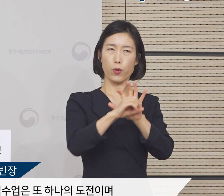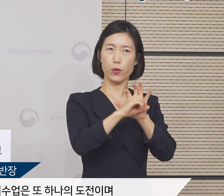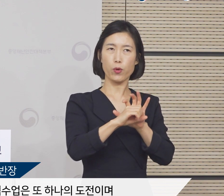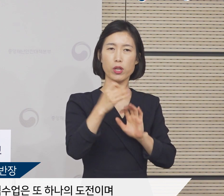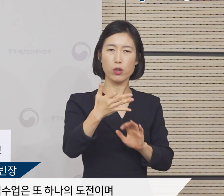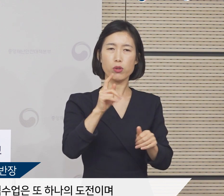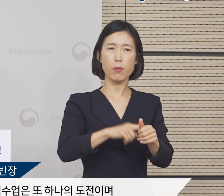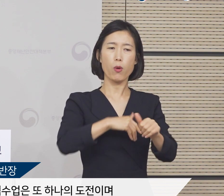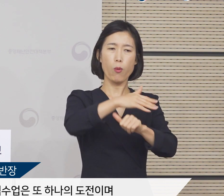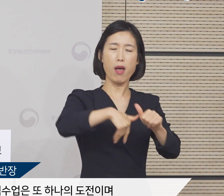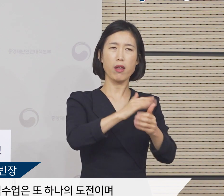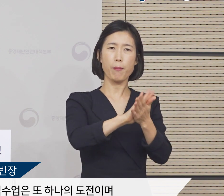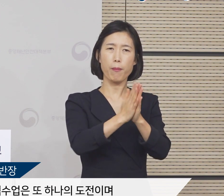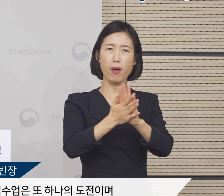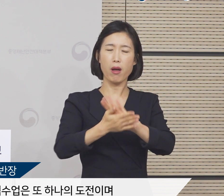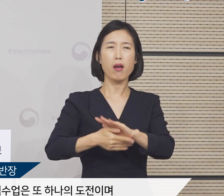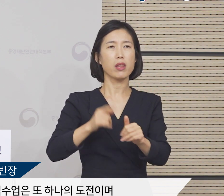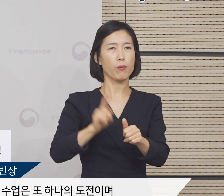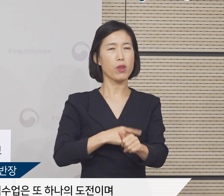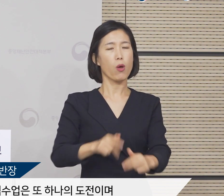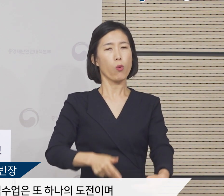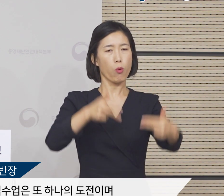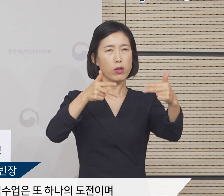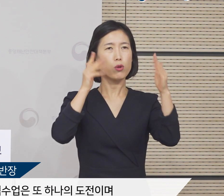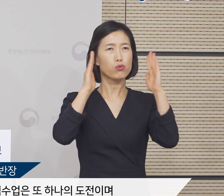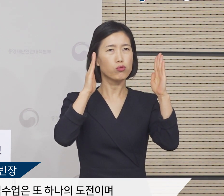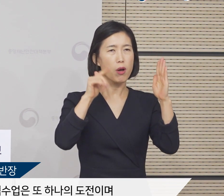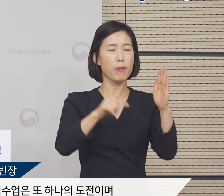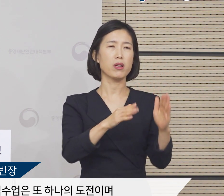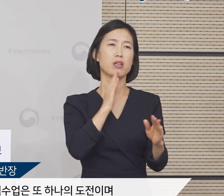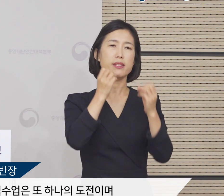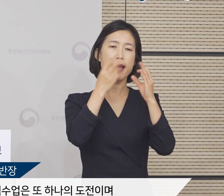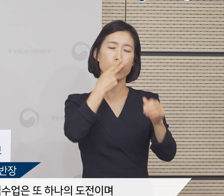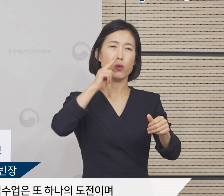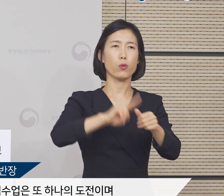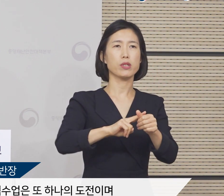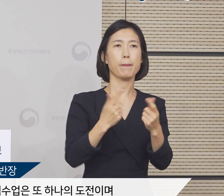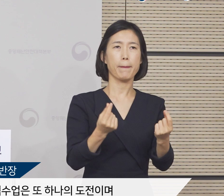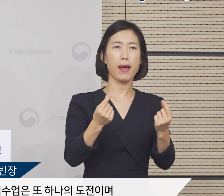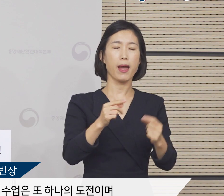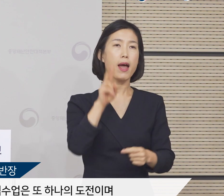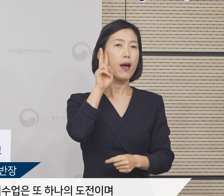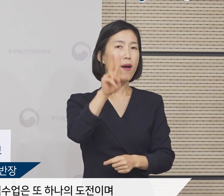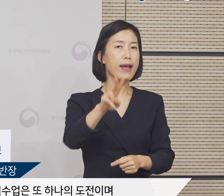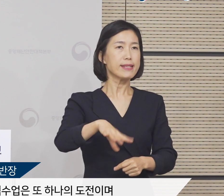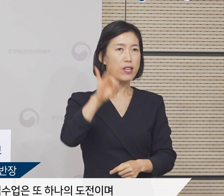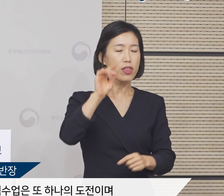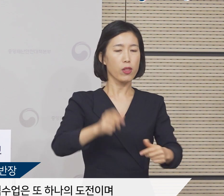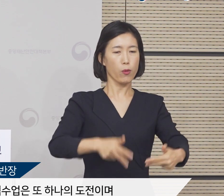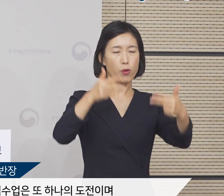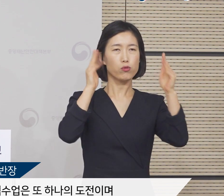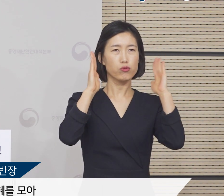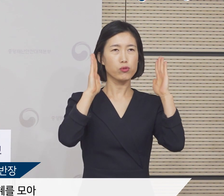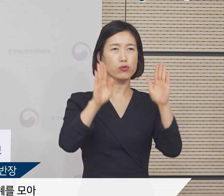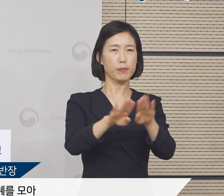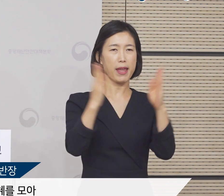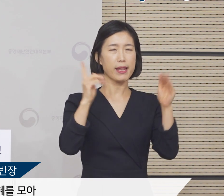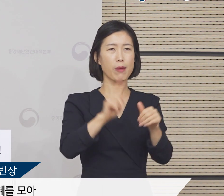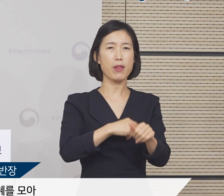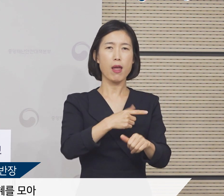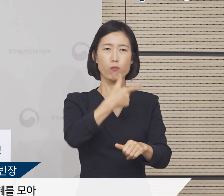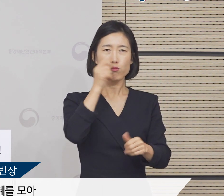급변하는 환경에서 원격 수업은 또 하나의 도전이며 이틀 앞으로 다가온 온라인 개학에 차질이 없도록